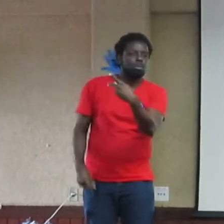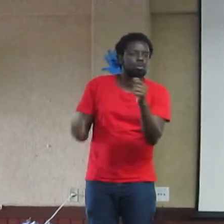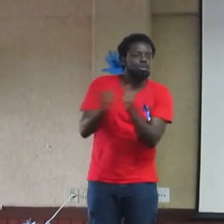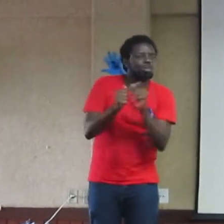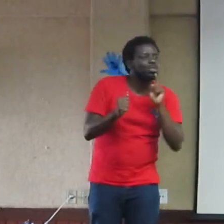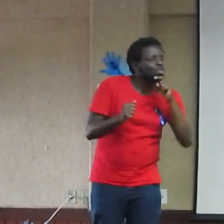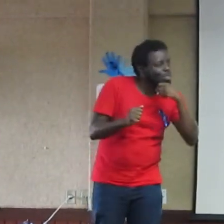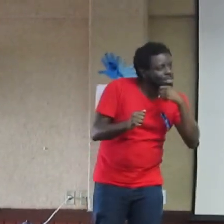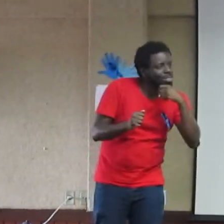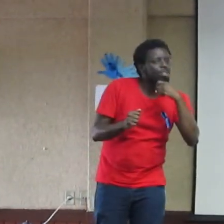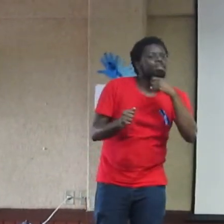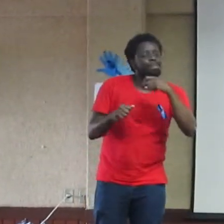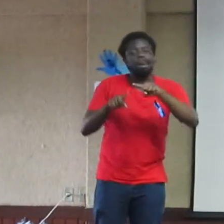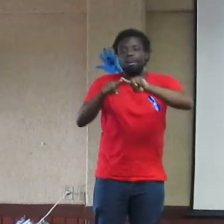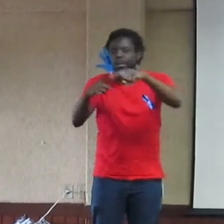cursando uma faculdade.